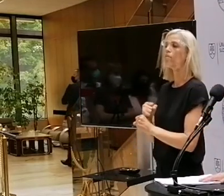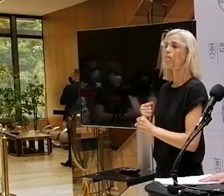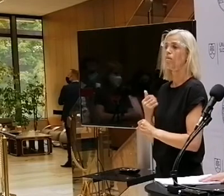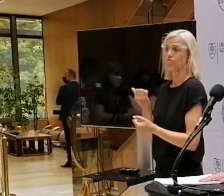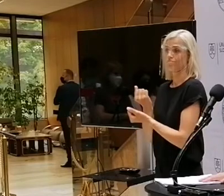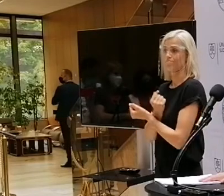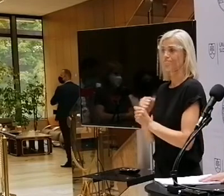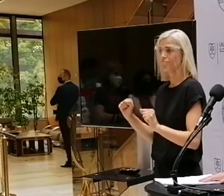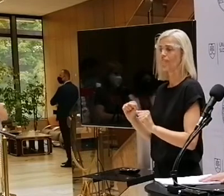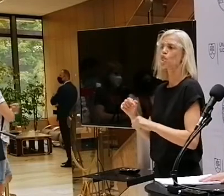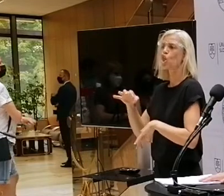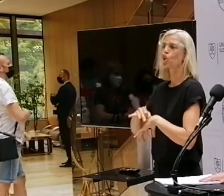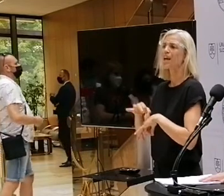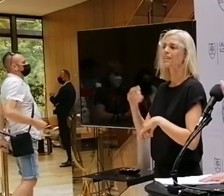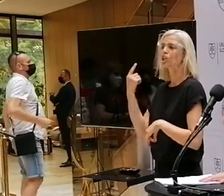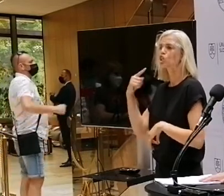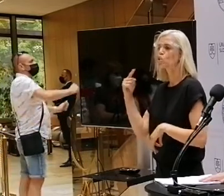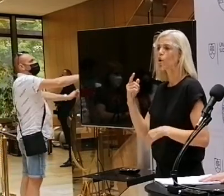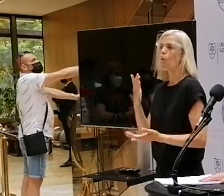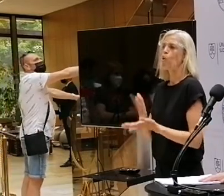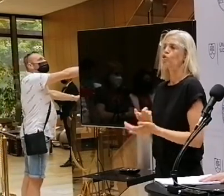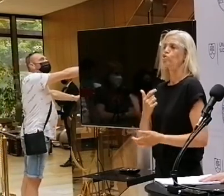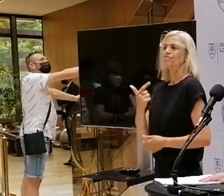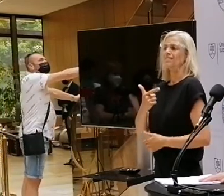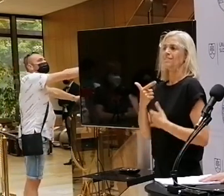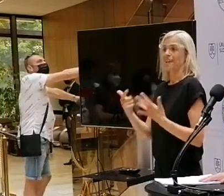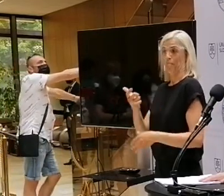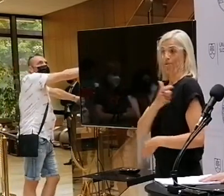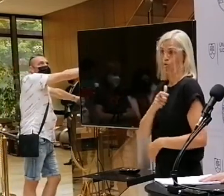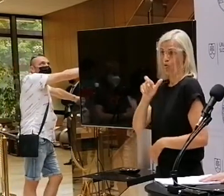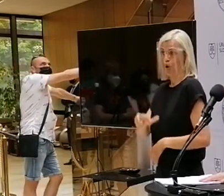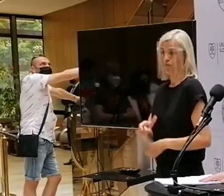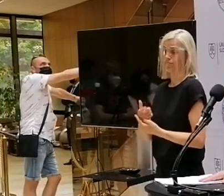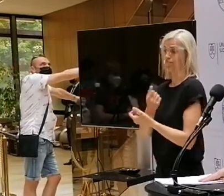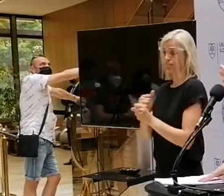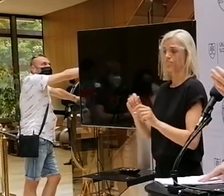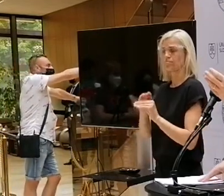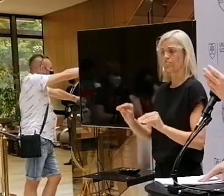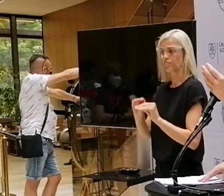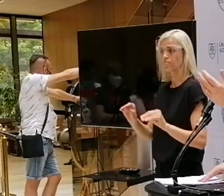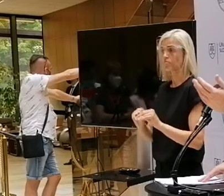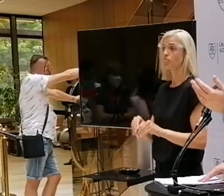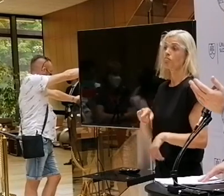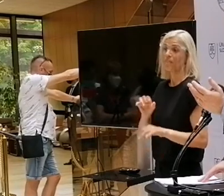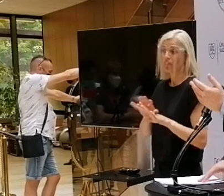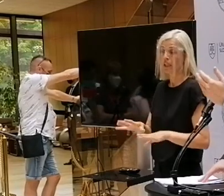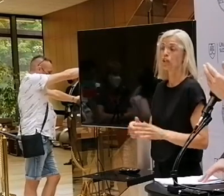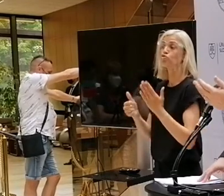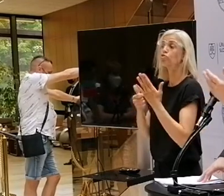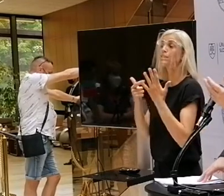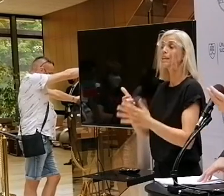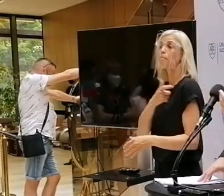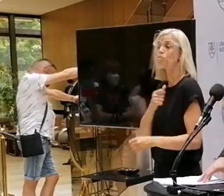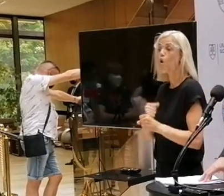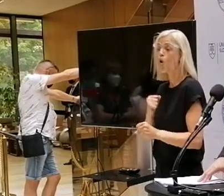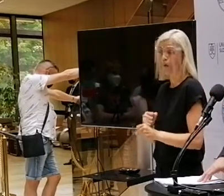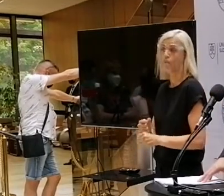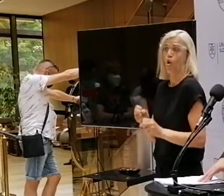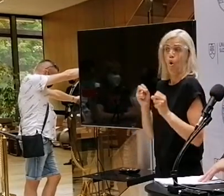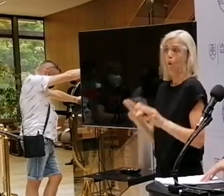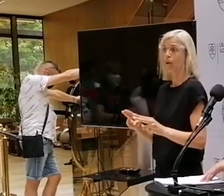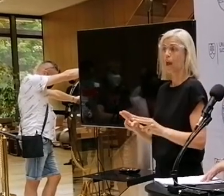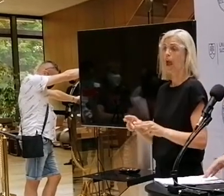skončení doktorandského štúdia, čo ja viem, od svojich 27 rokov, v poriadku nech pracuje do 67. Je to typ práce, ktorú